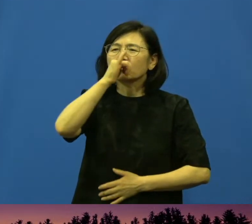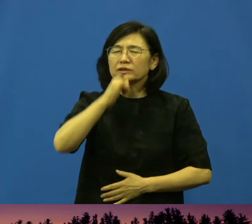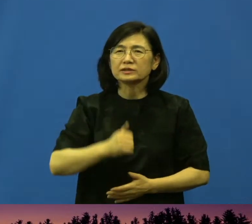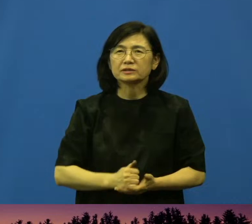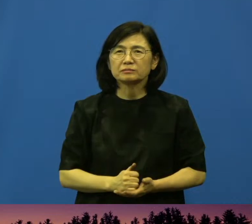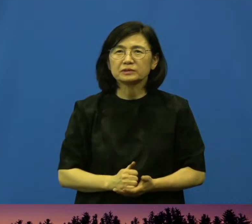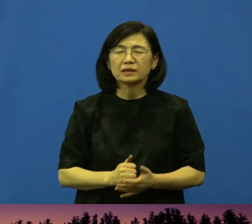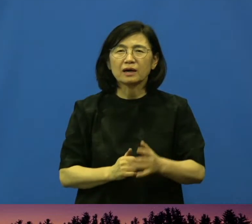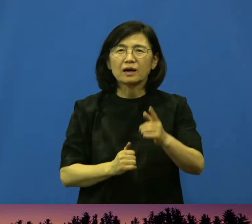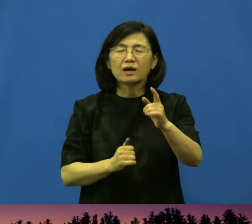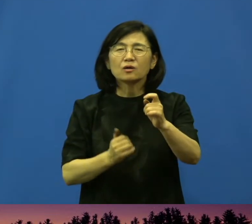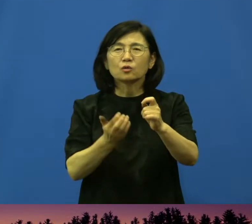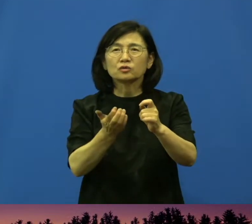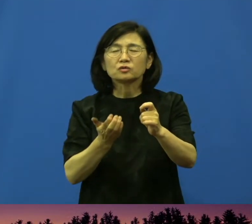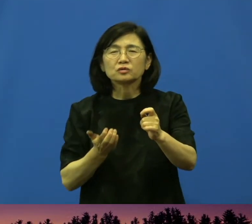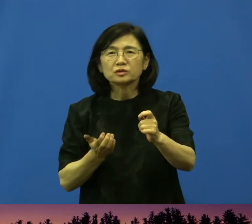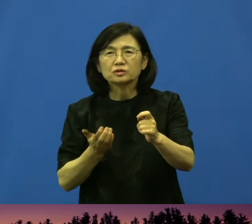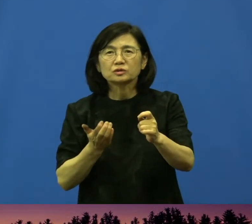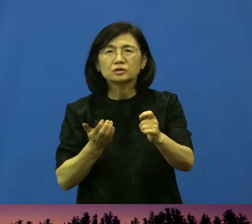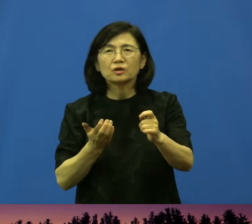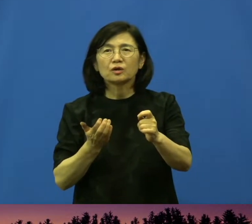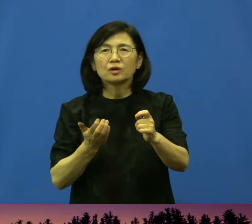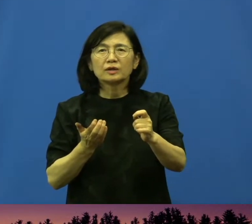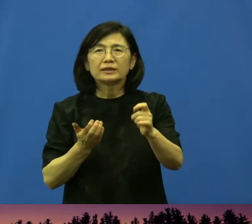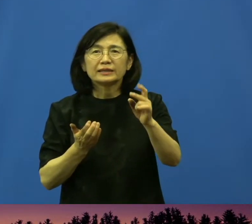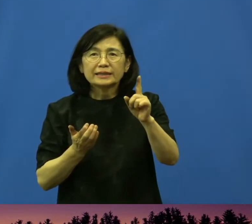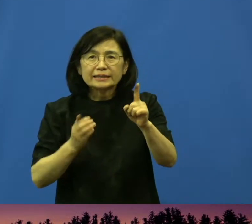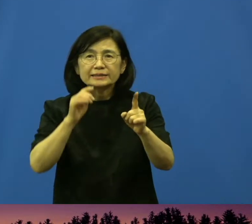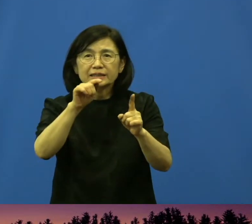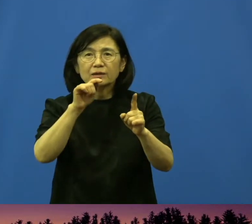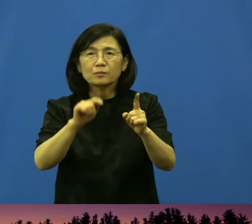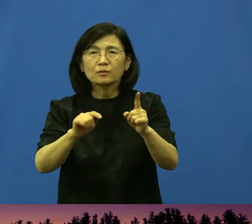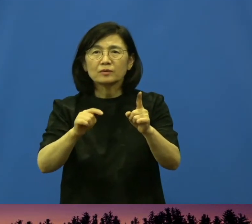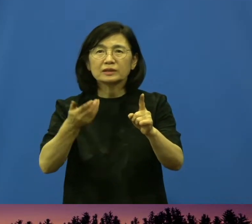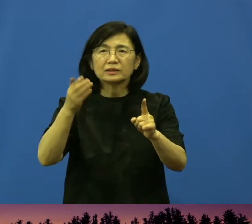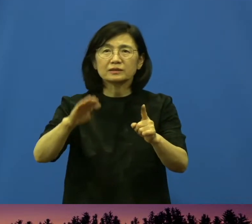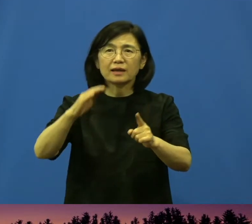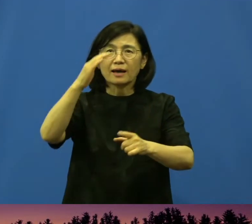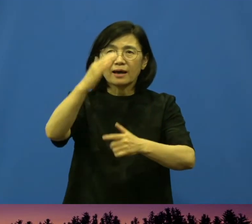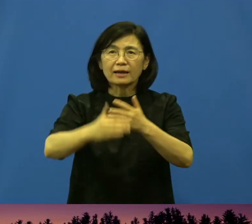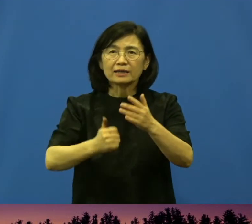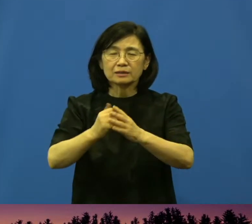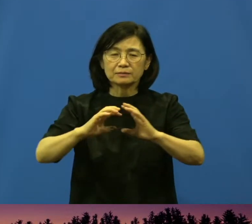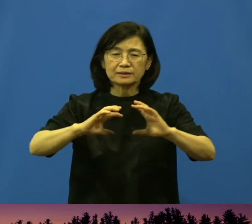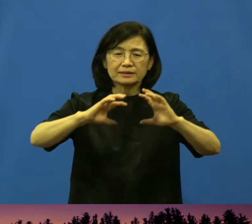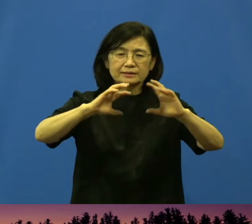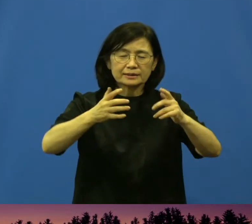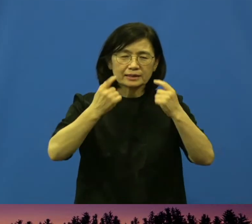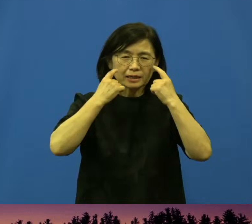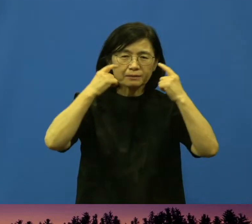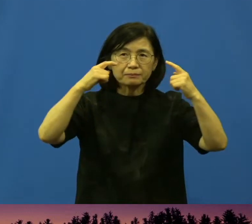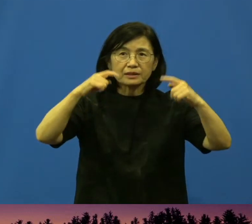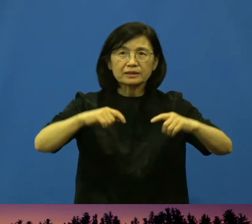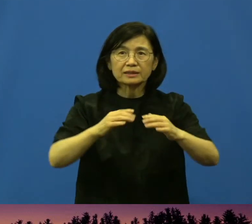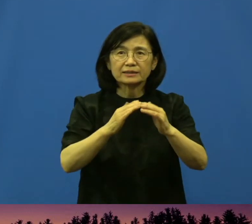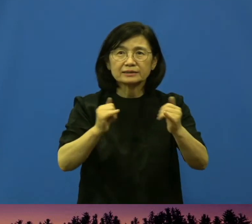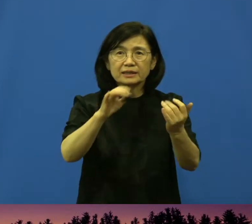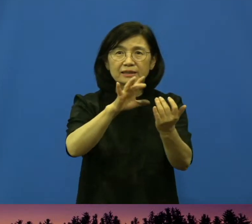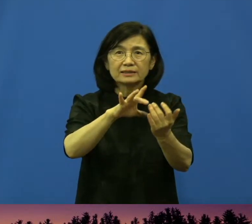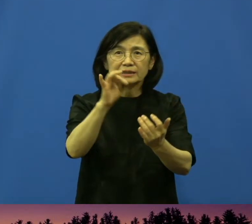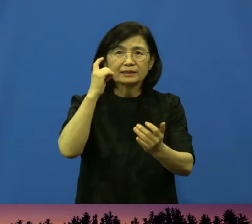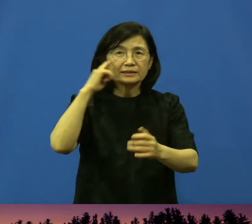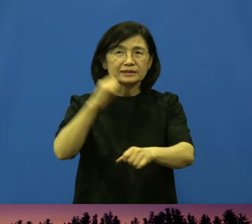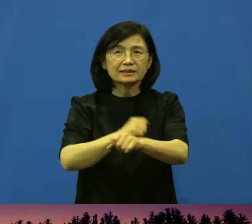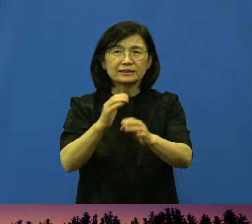고린도전서 1장 27절로 29절의 말씀, 그러나 하나님께서 세상의 미련한 것들을 택하사 지혜 있는 자들을